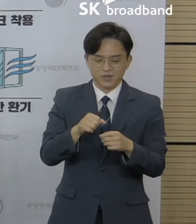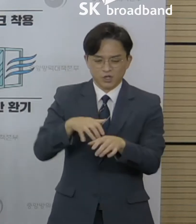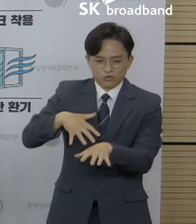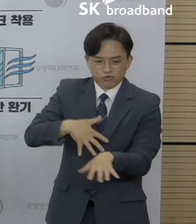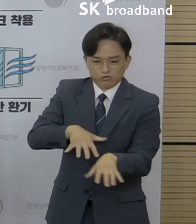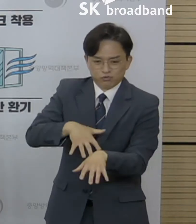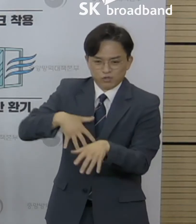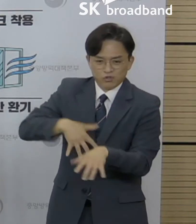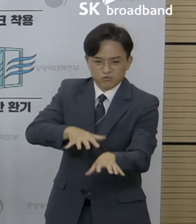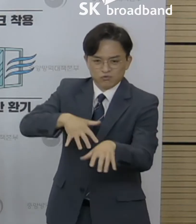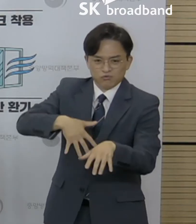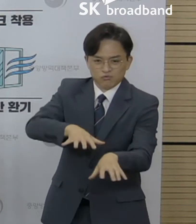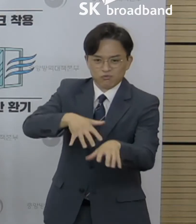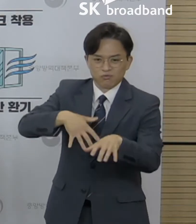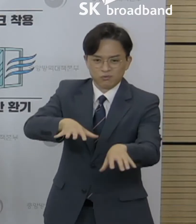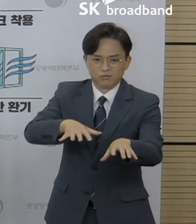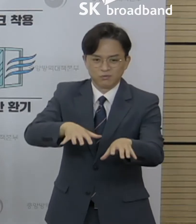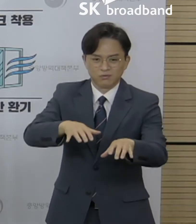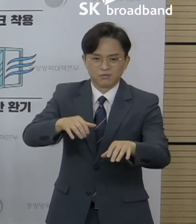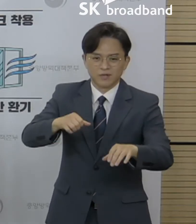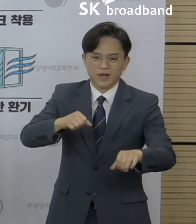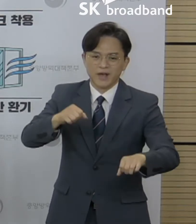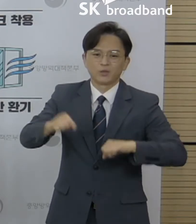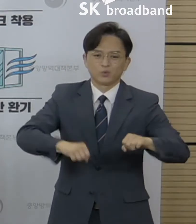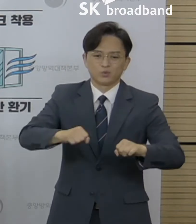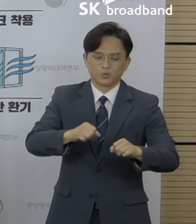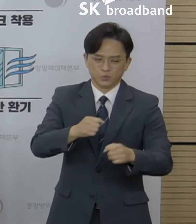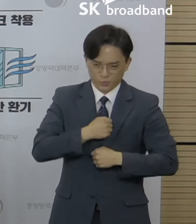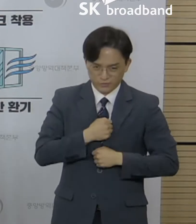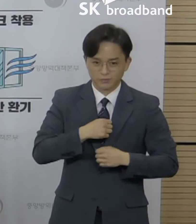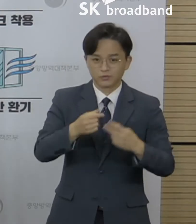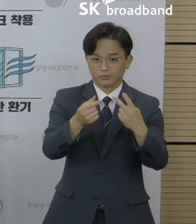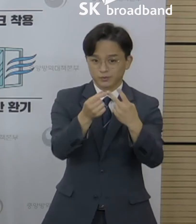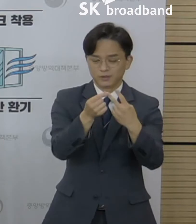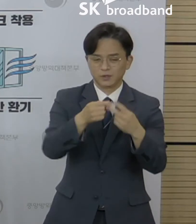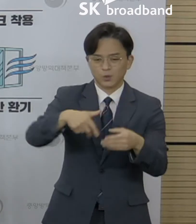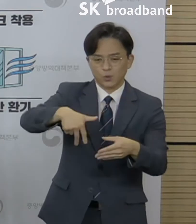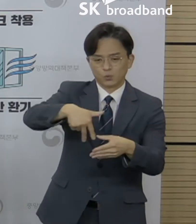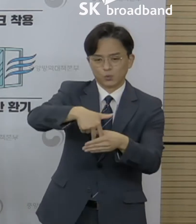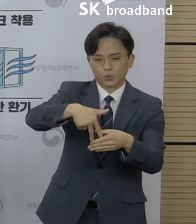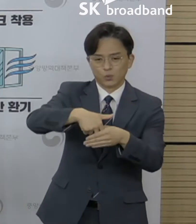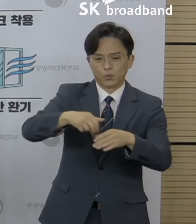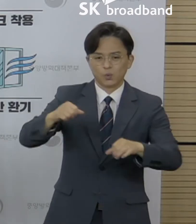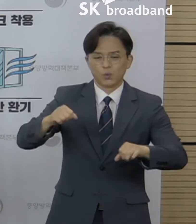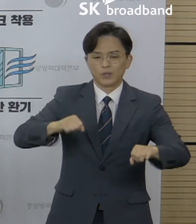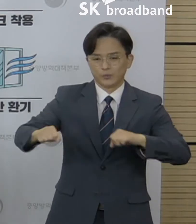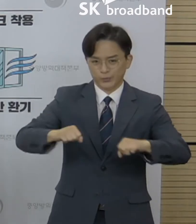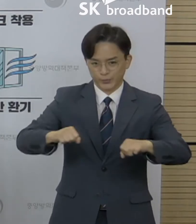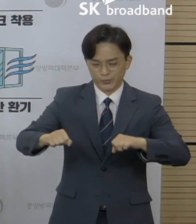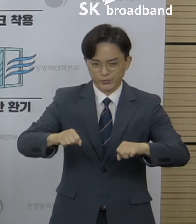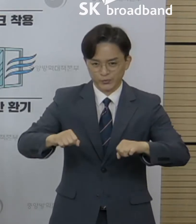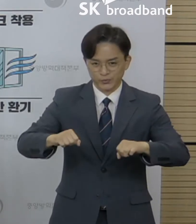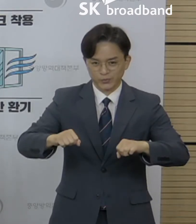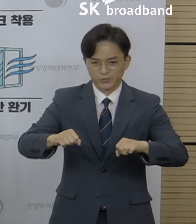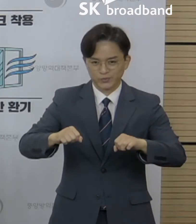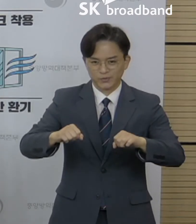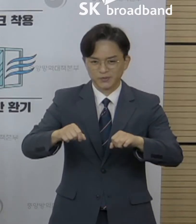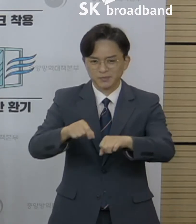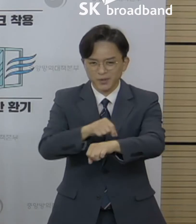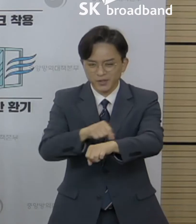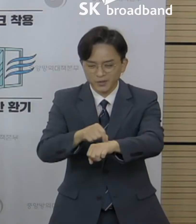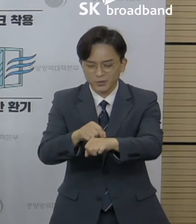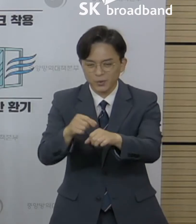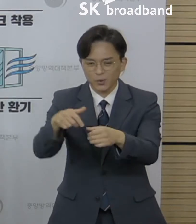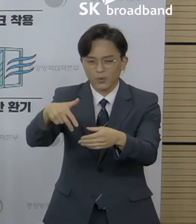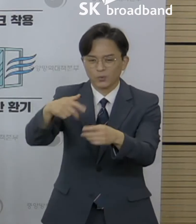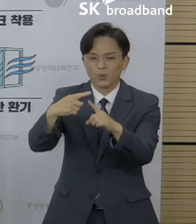같은 집단 행동입니다. 두 번째는 각종 종교 활동이며 특별히 교회 등의